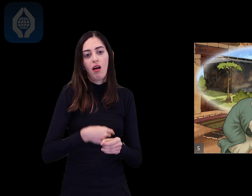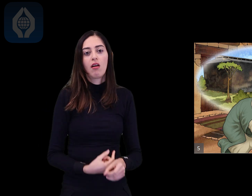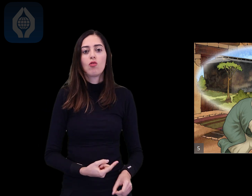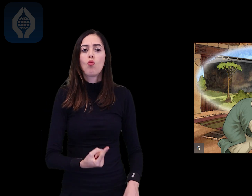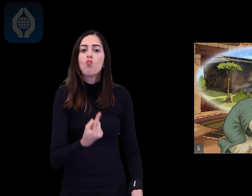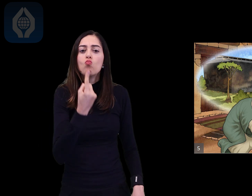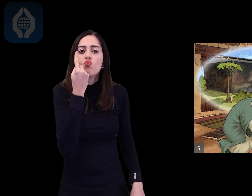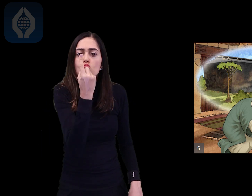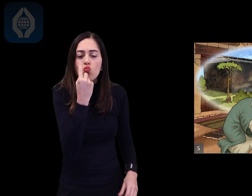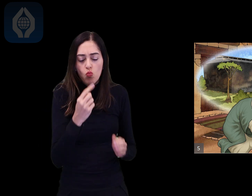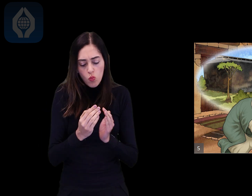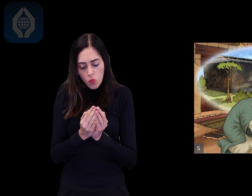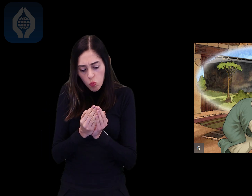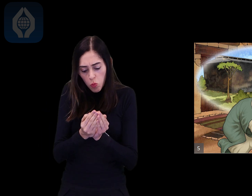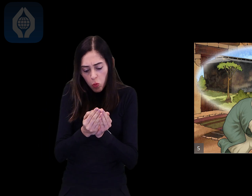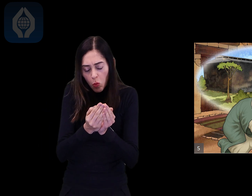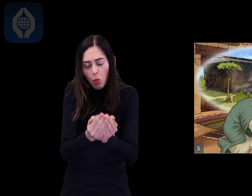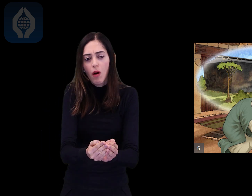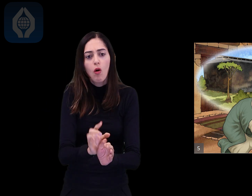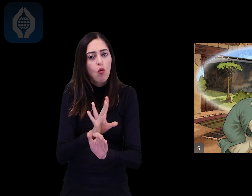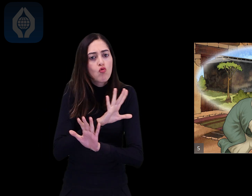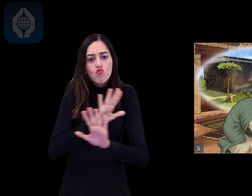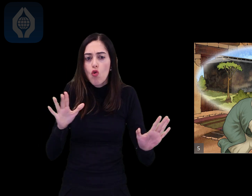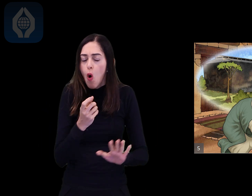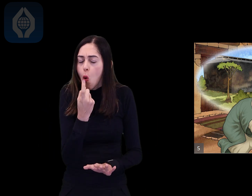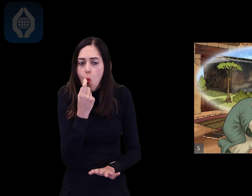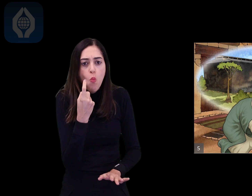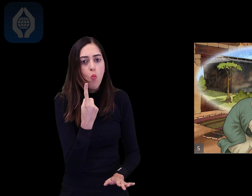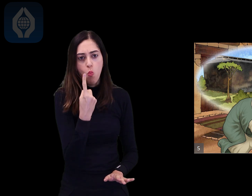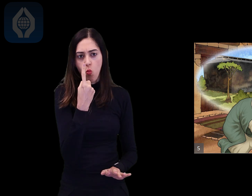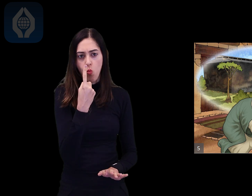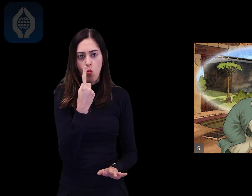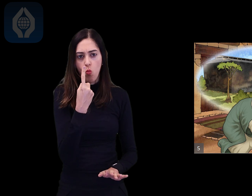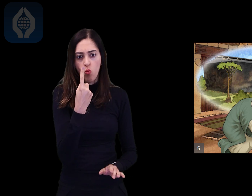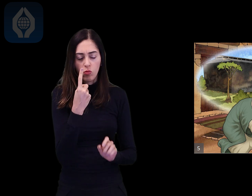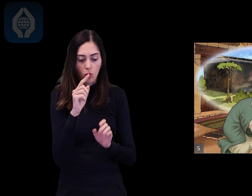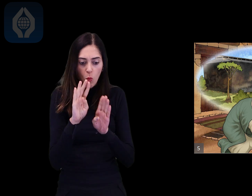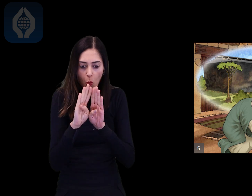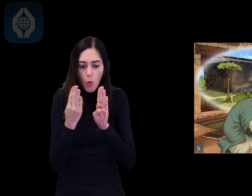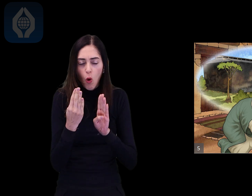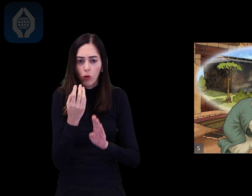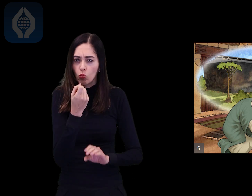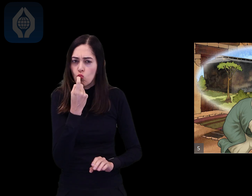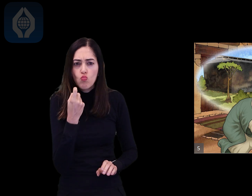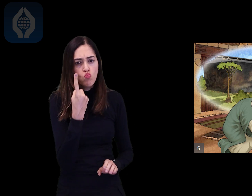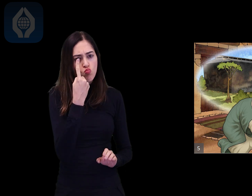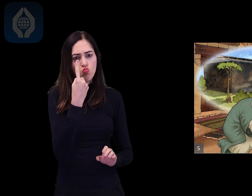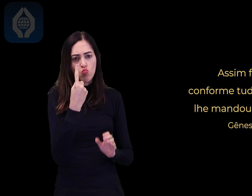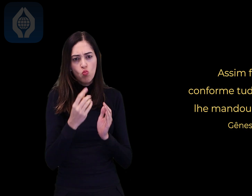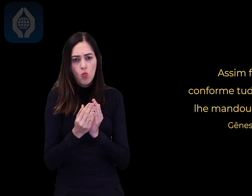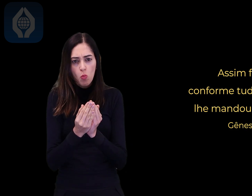ser salvas da ira de Deus. E havia apenas uma porta pela qual podia-se entrar na arca.